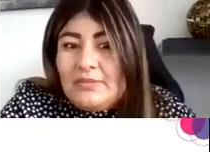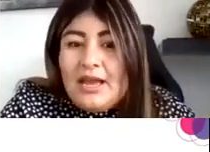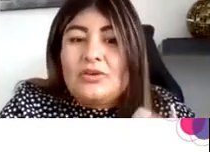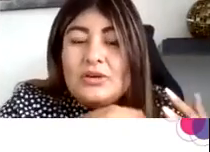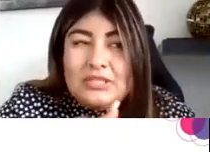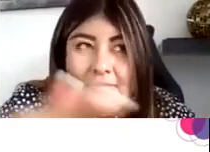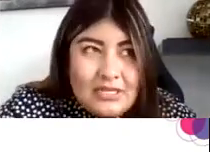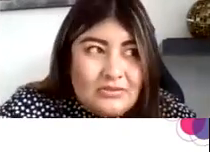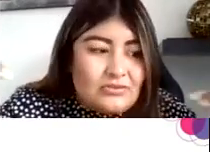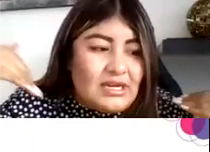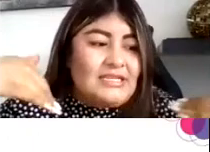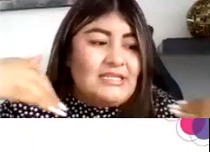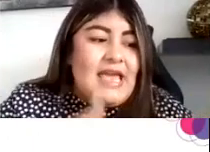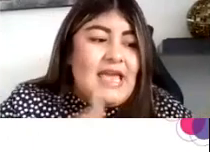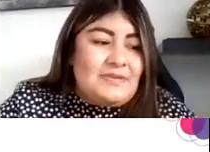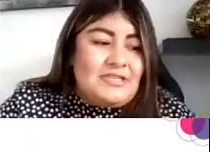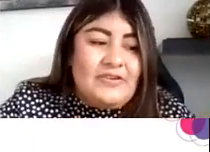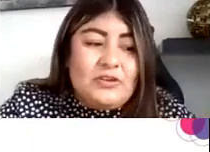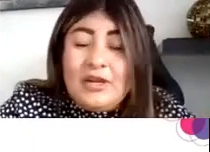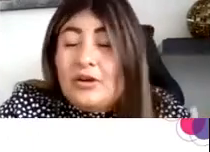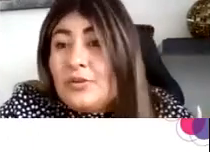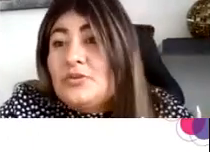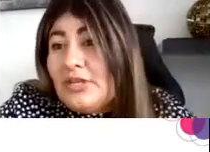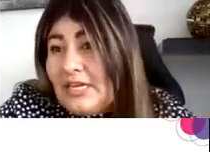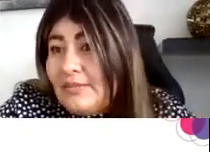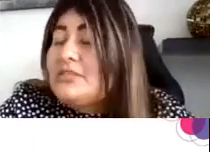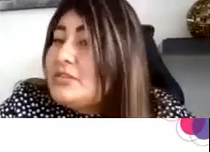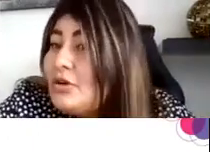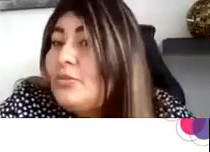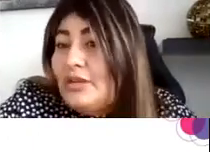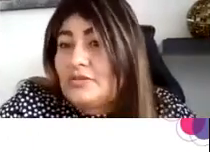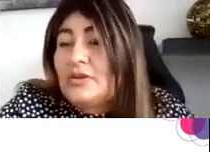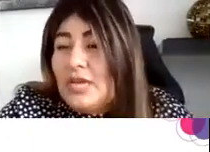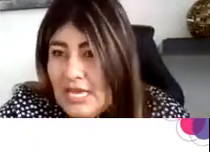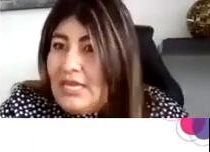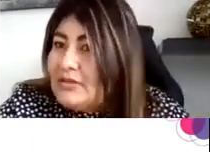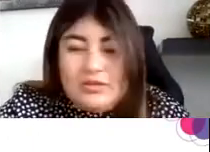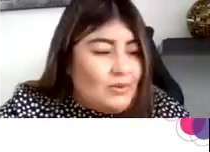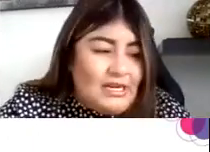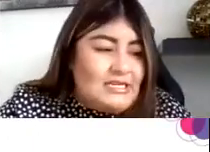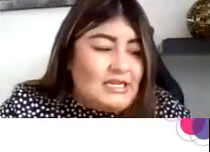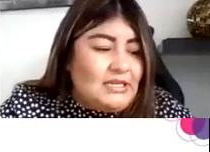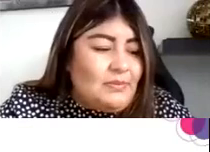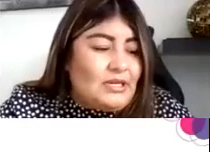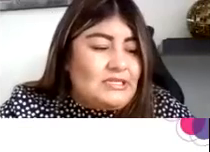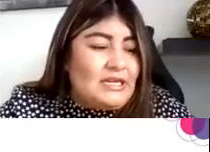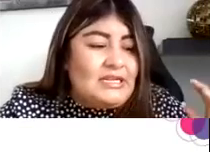baño o establezcan sus lugares específicos para grupos vulnerables son buenos y es una buena iniciativa porque están